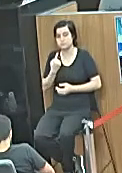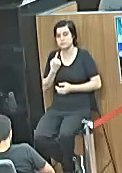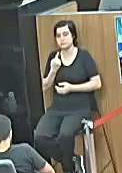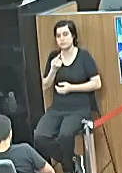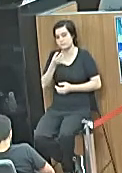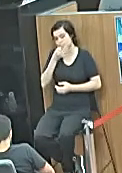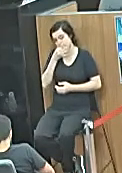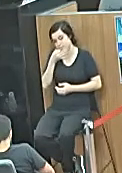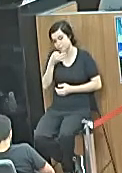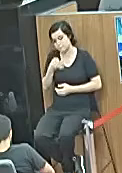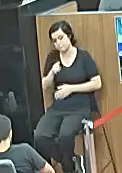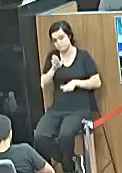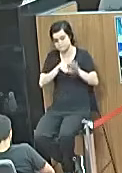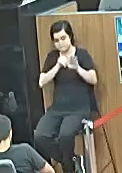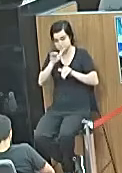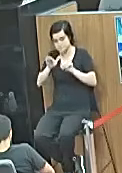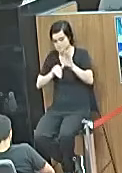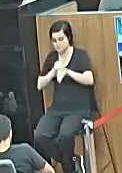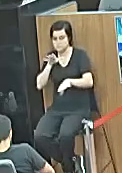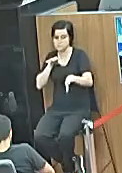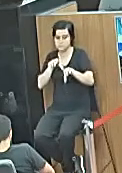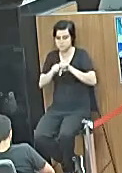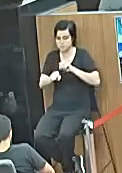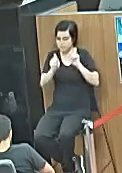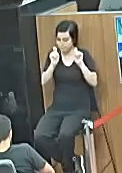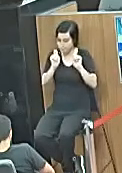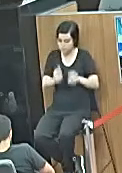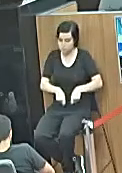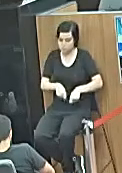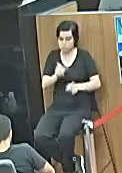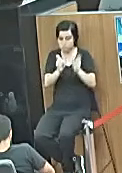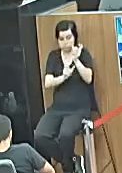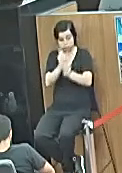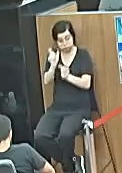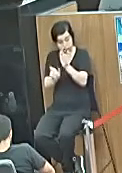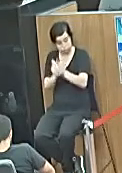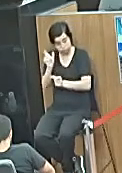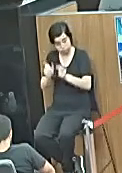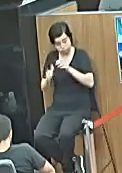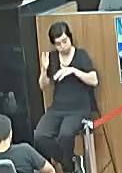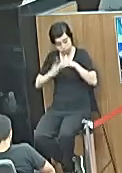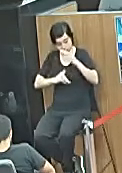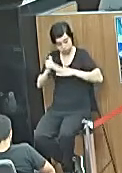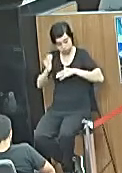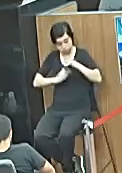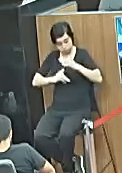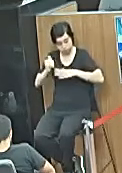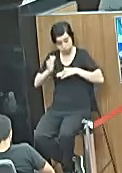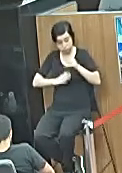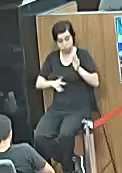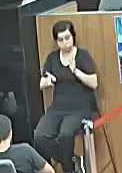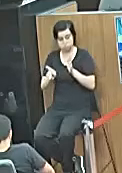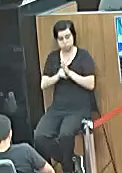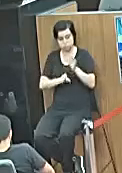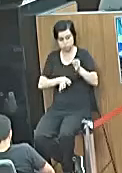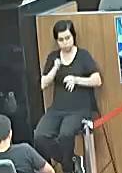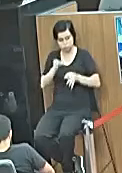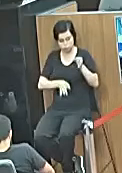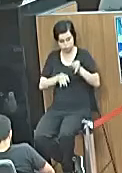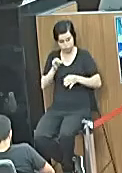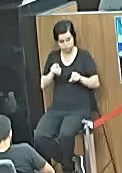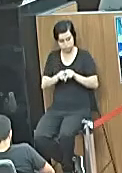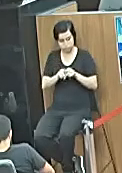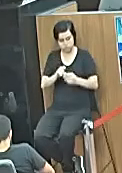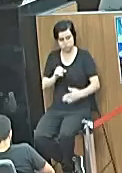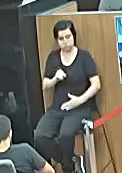recrutamento seleção formação capacitação e treinamento dos profissionais do sistema de justiça e segurança